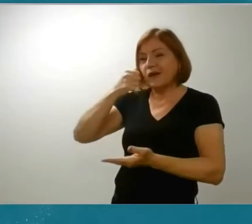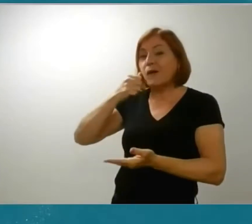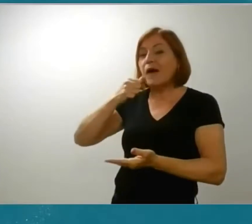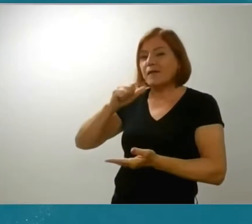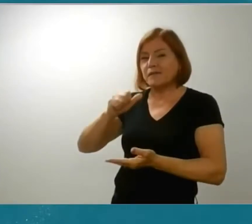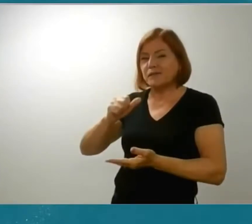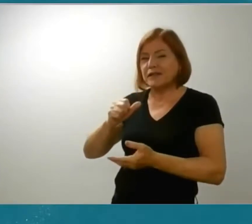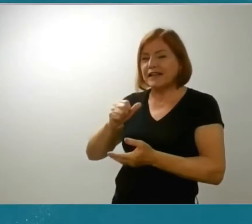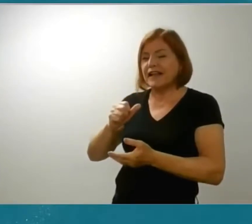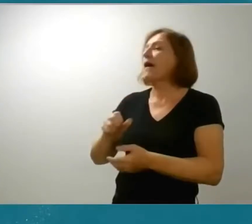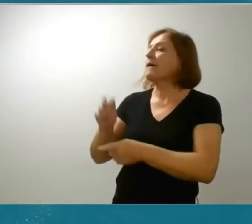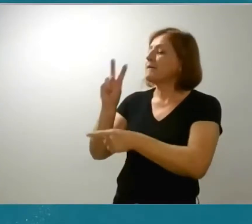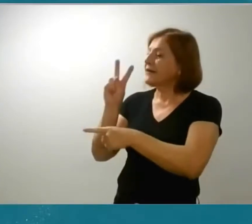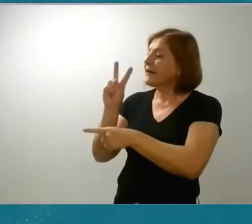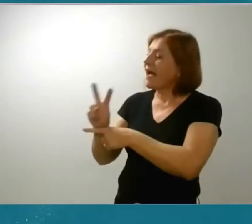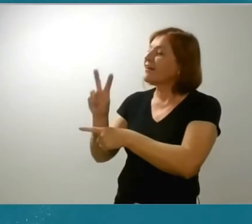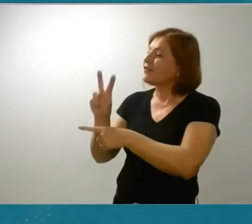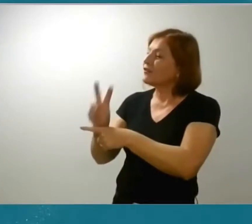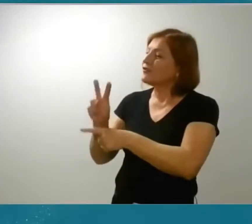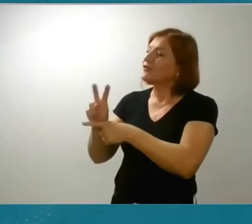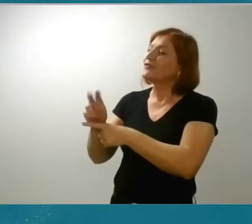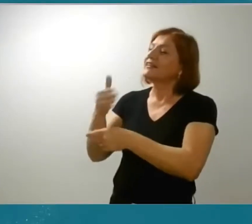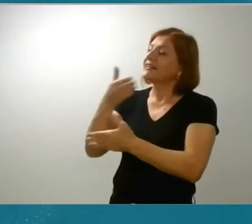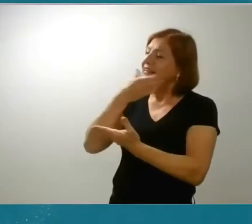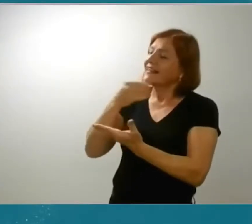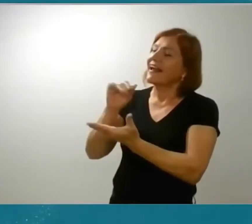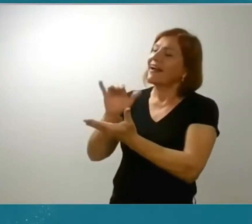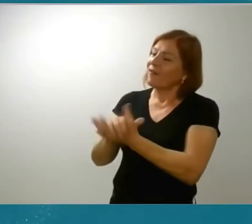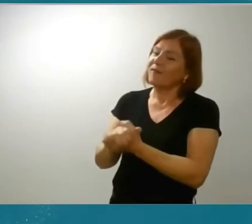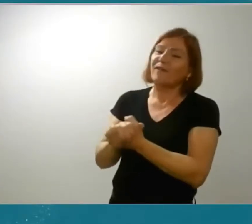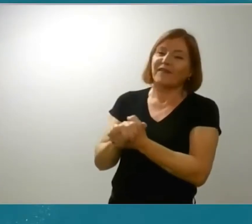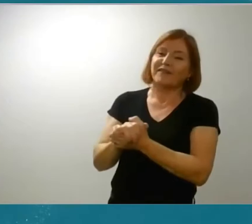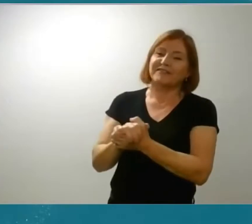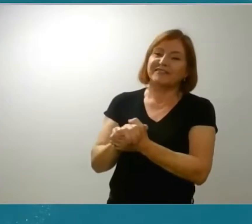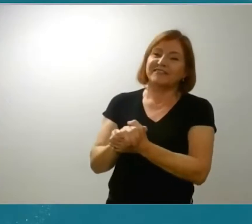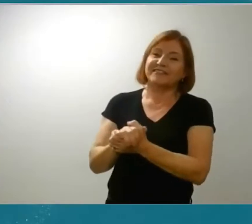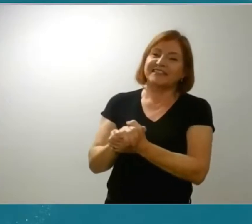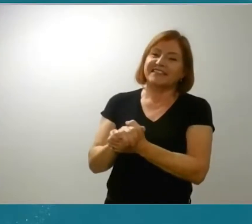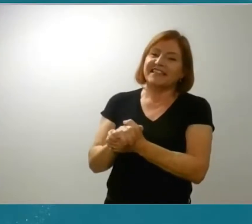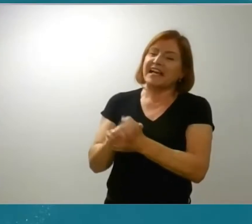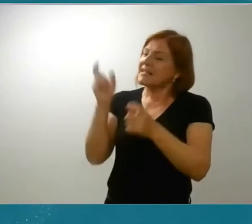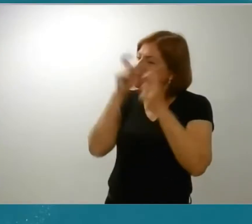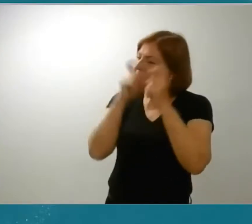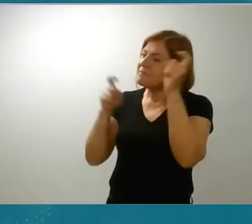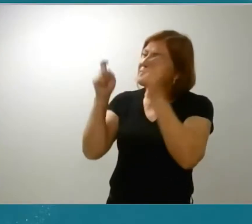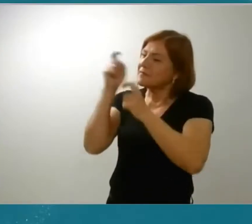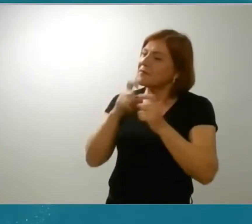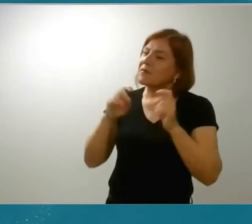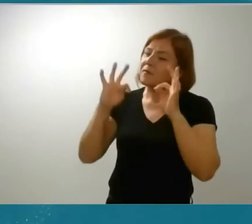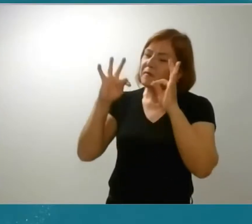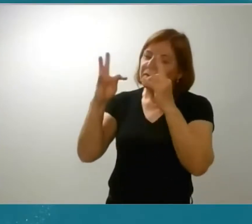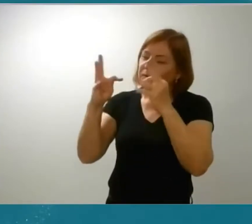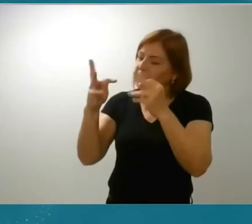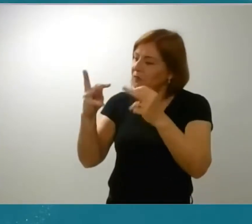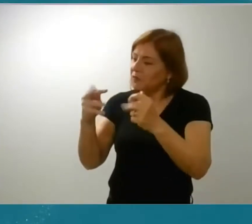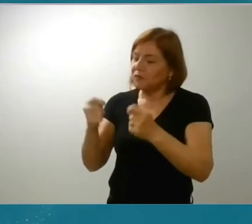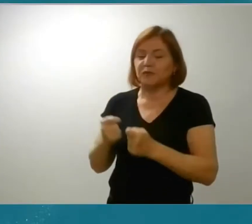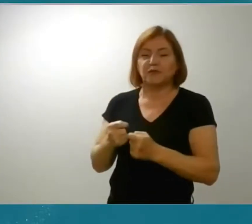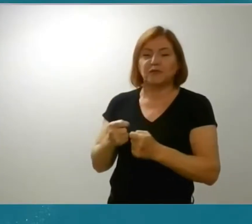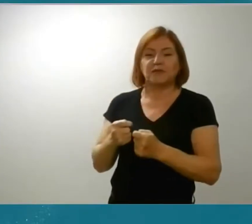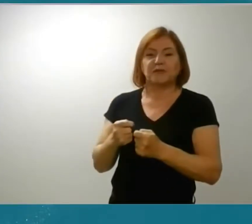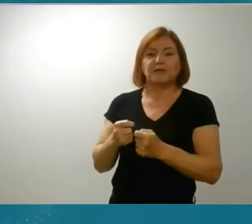auxiliadora. E essa mulher auxiliadora, irmãos, se preocupa com tudo para esse homem poder cumprir a vontade de Deus. É ou não